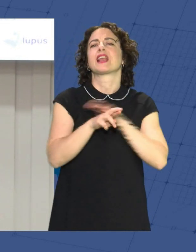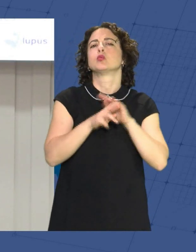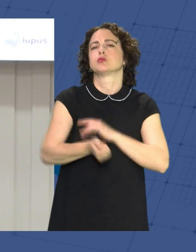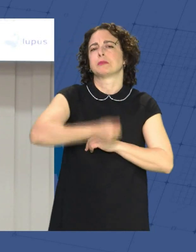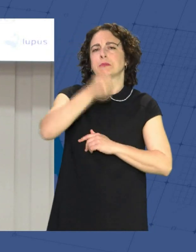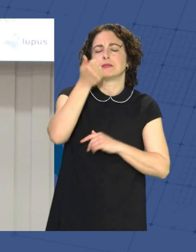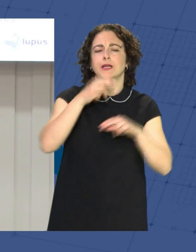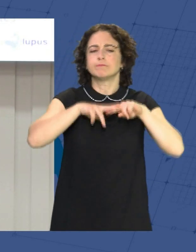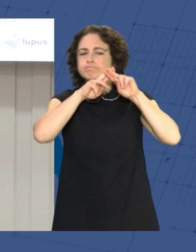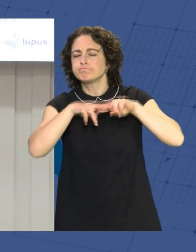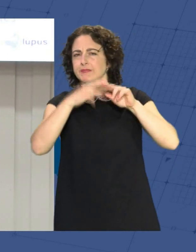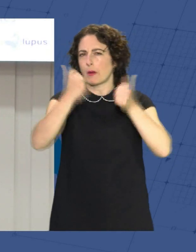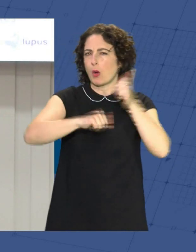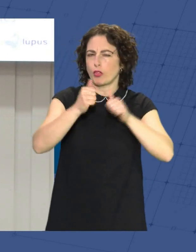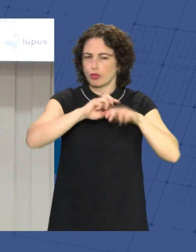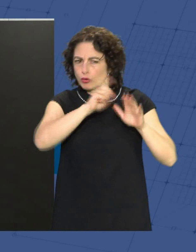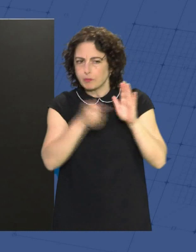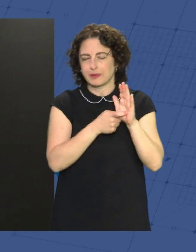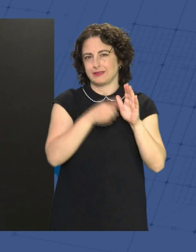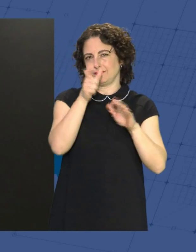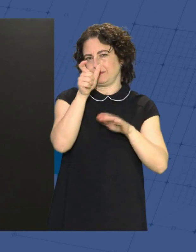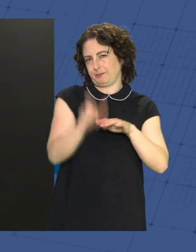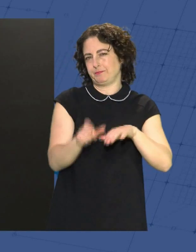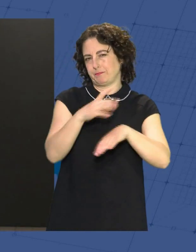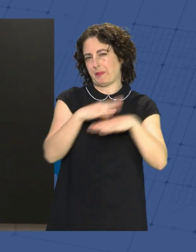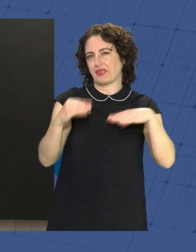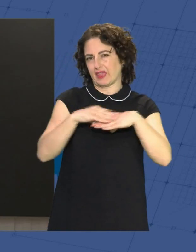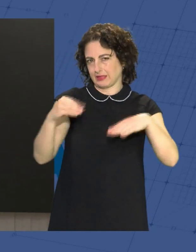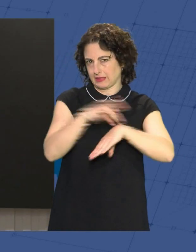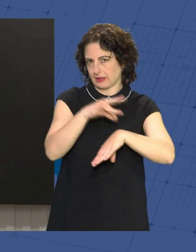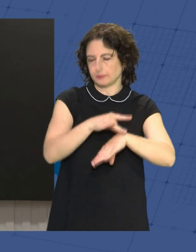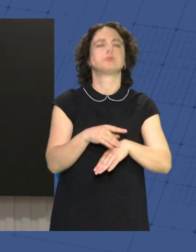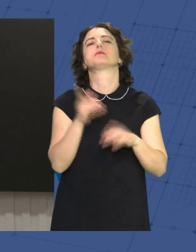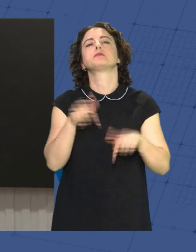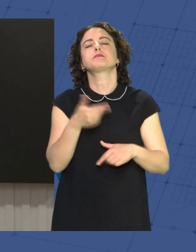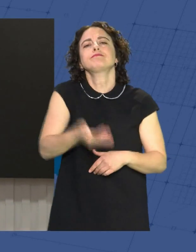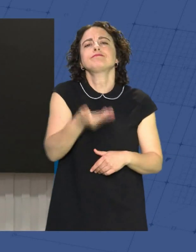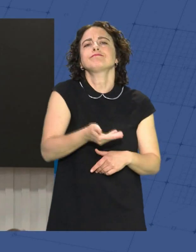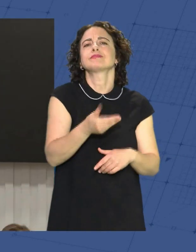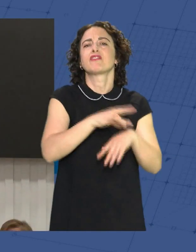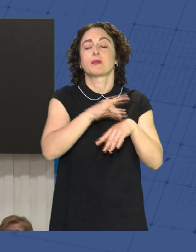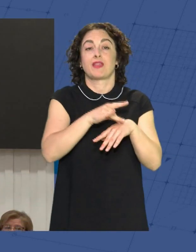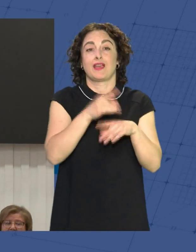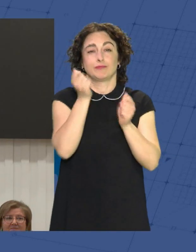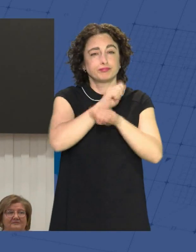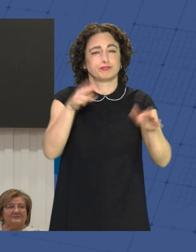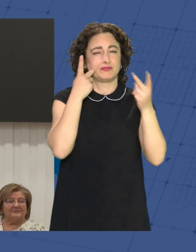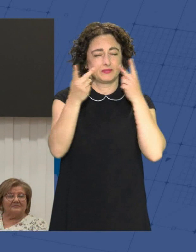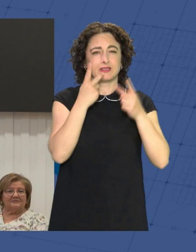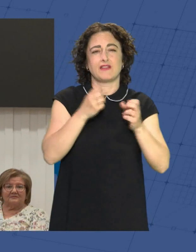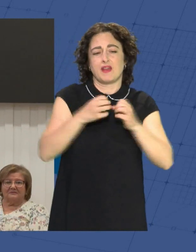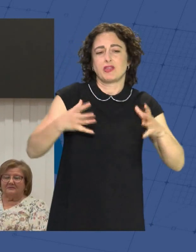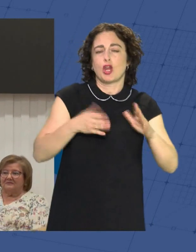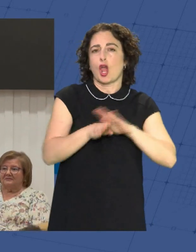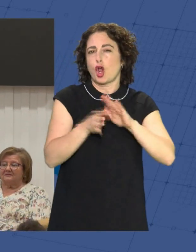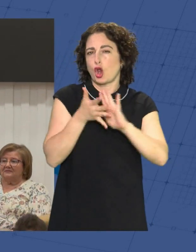evaluación global e integrada del paciente con lupus. Además, se ha remarcado la importancia de visibilizar una enfermedad autoinmune, inflamatoria crónica,